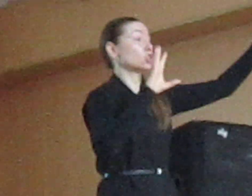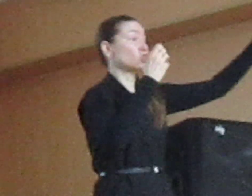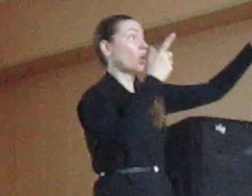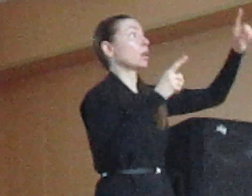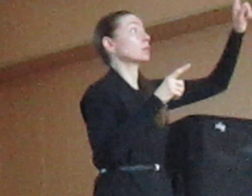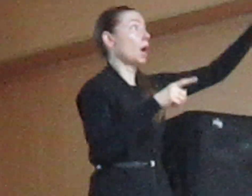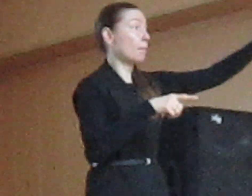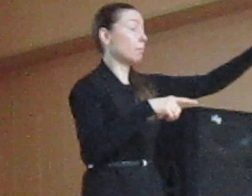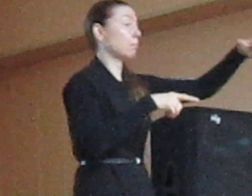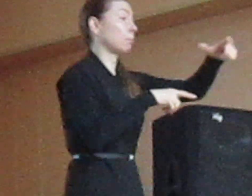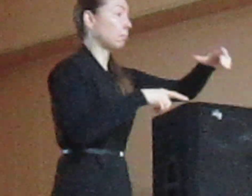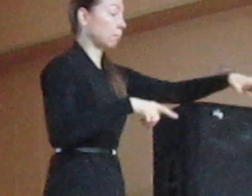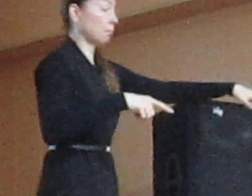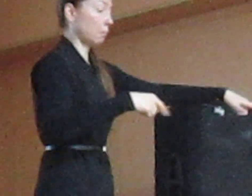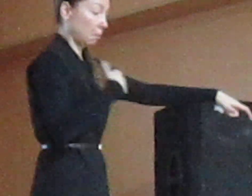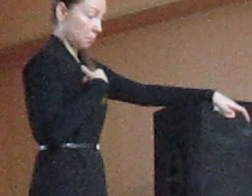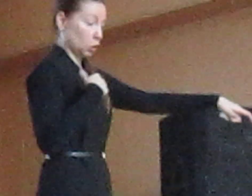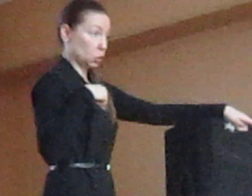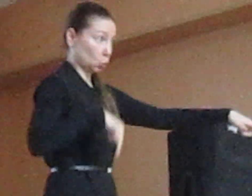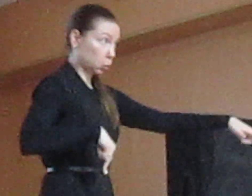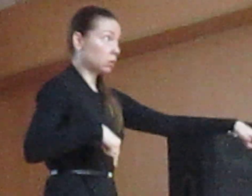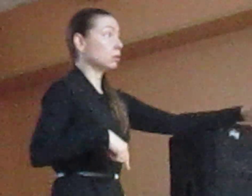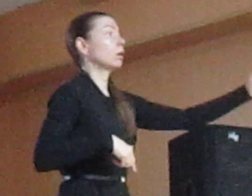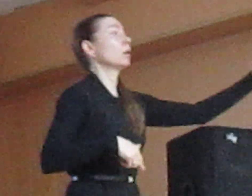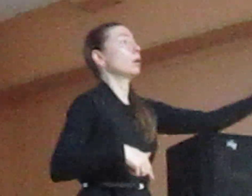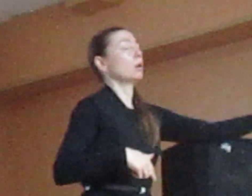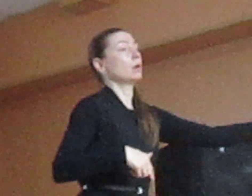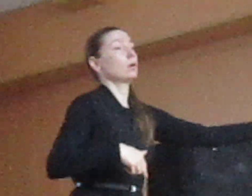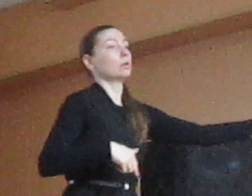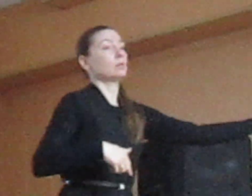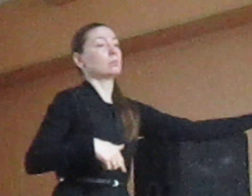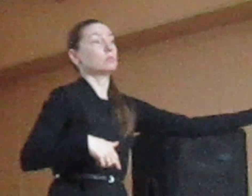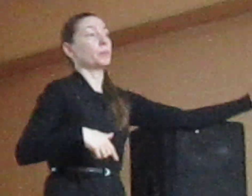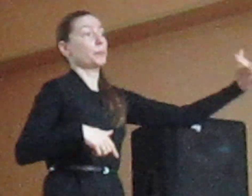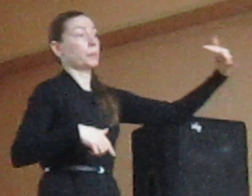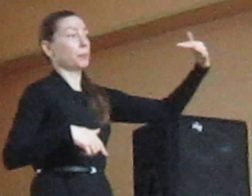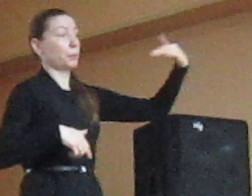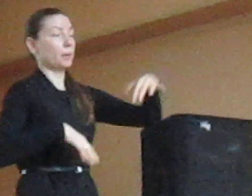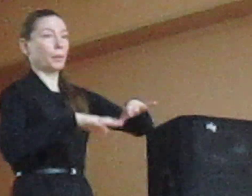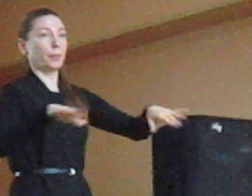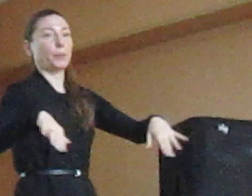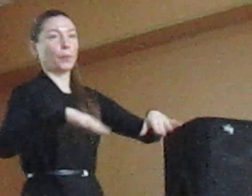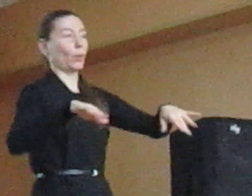этом, и вот они начали к нам переправляться. Была, конечно, теплая встреча с нашими союзниками.